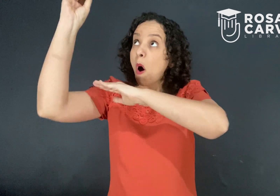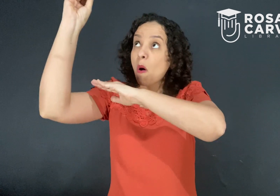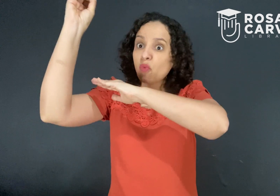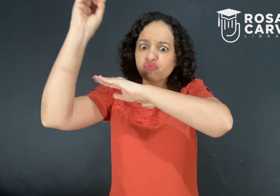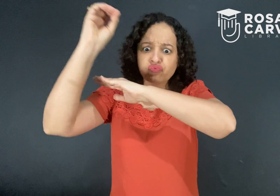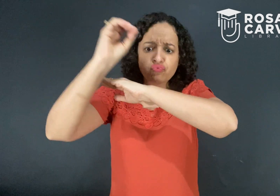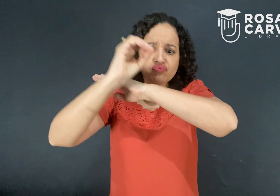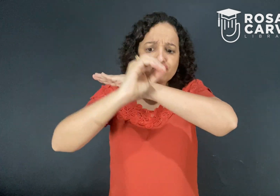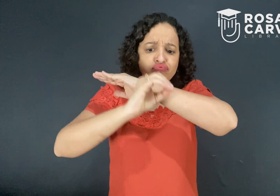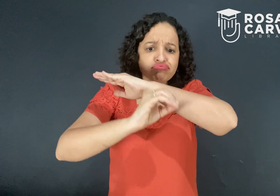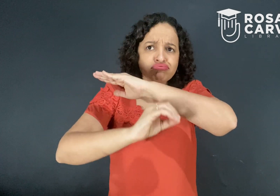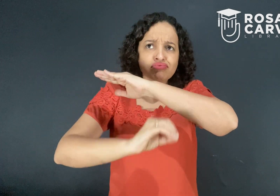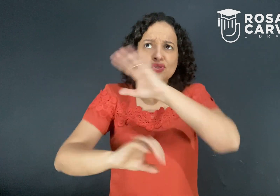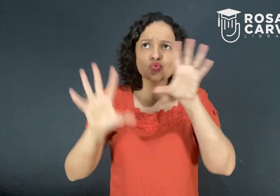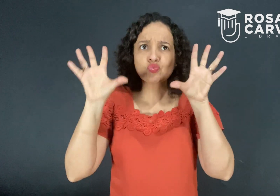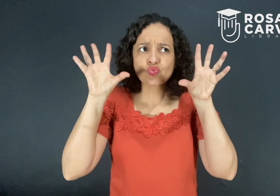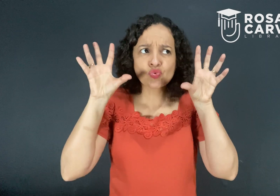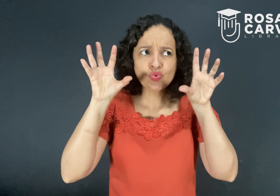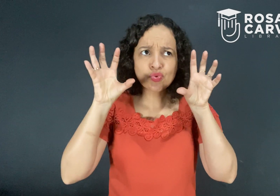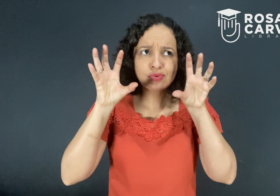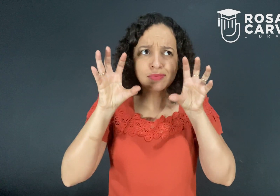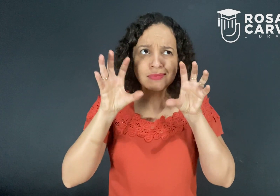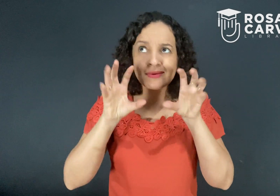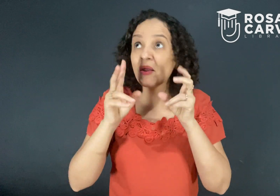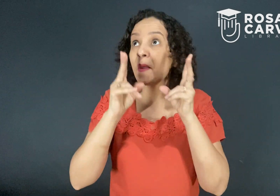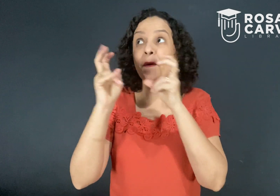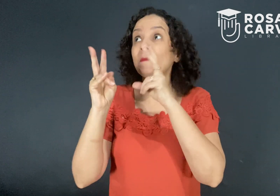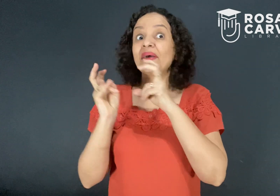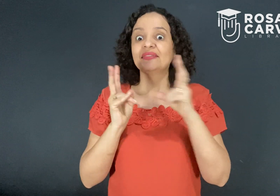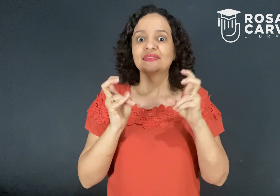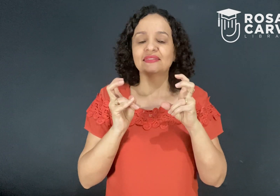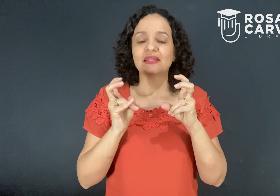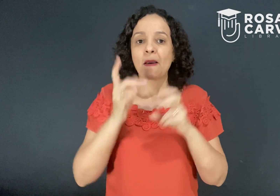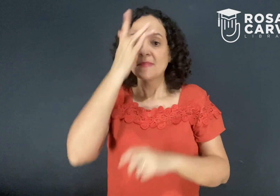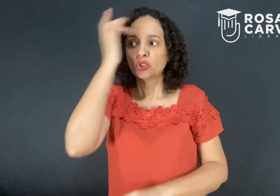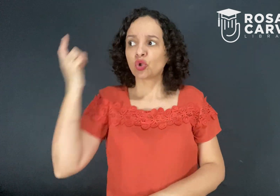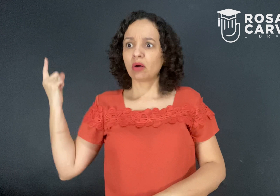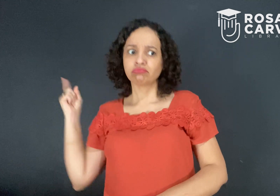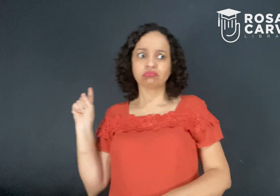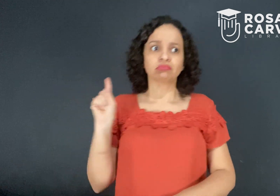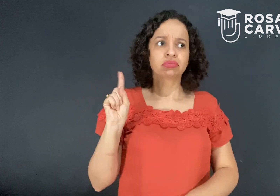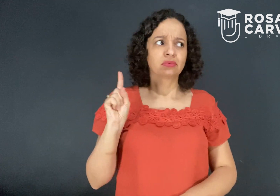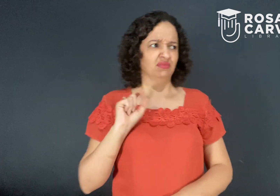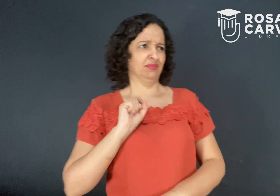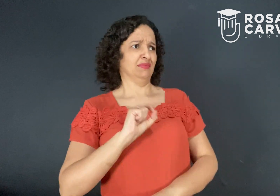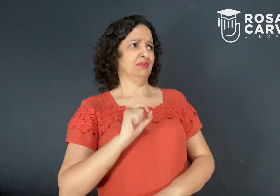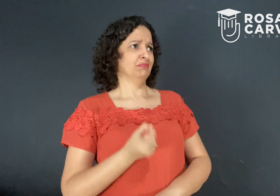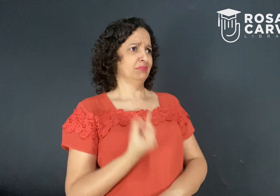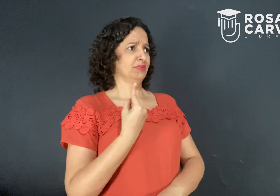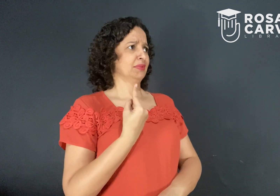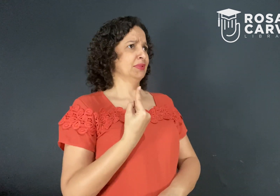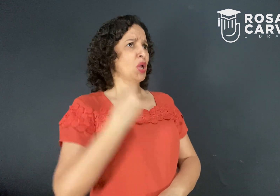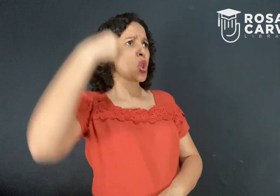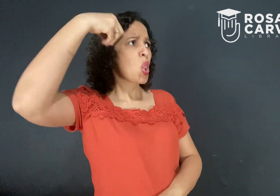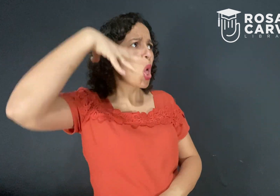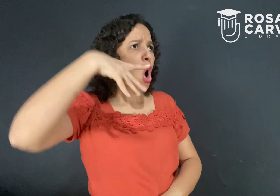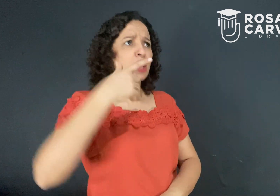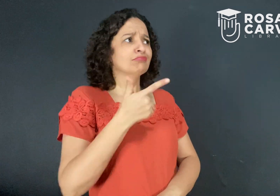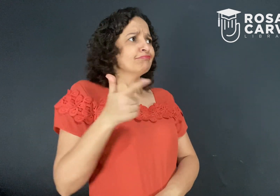ficando escuro, você chega no ambiente e fala assim, não tem luz? Não, mas está tão focado que não percebem